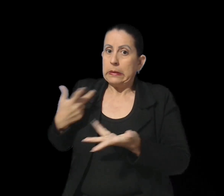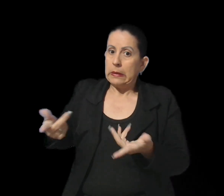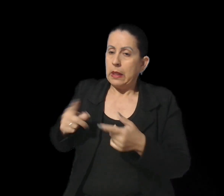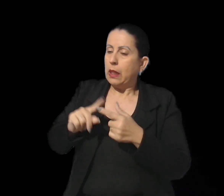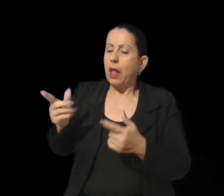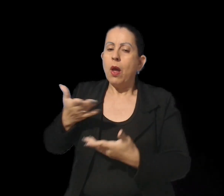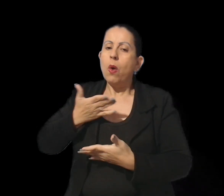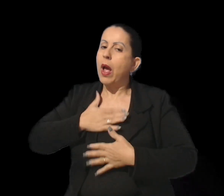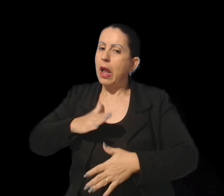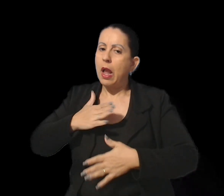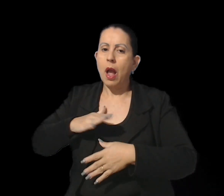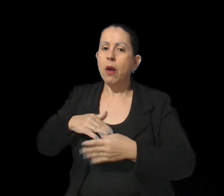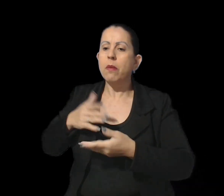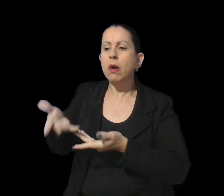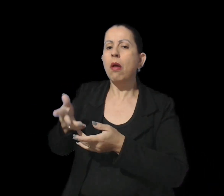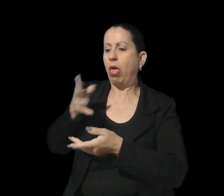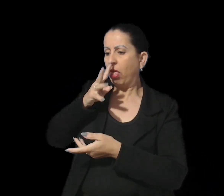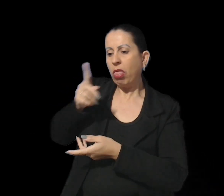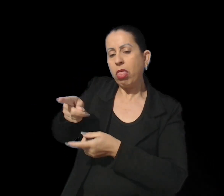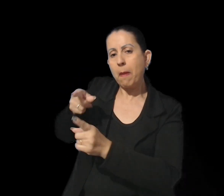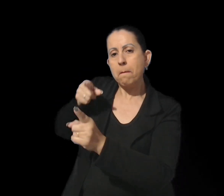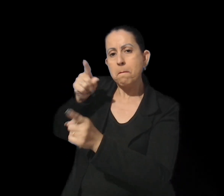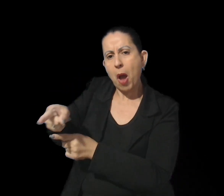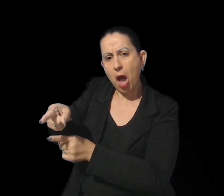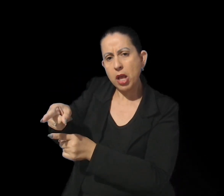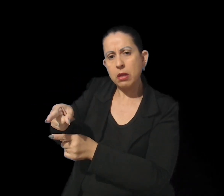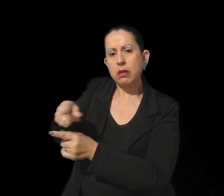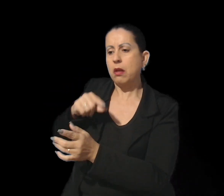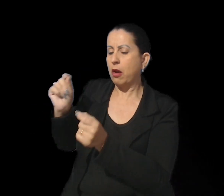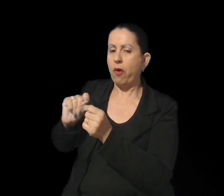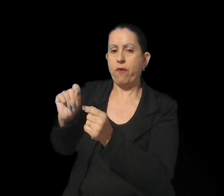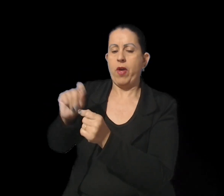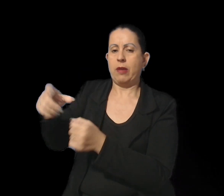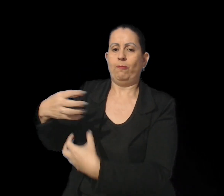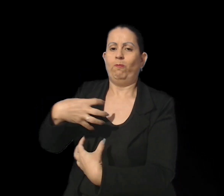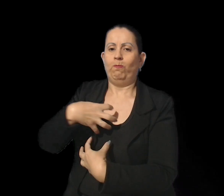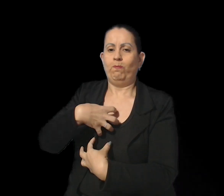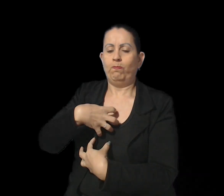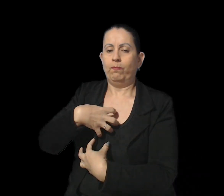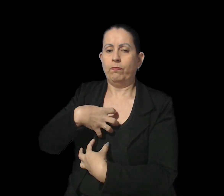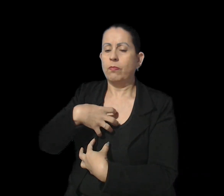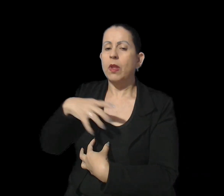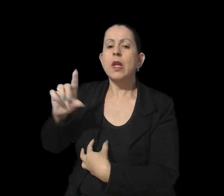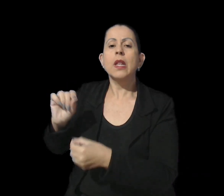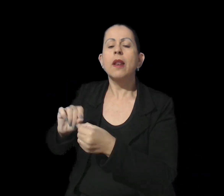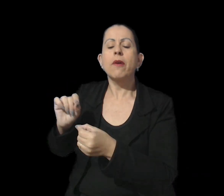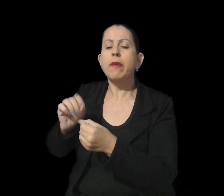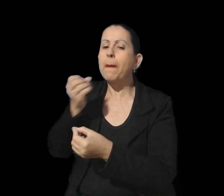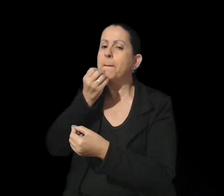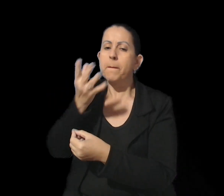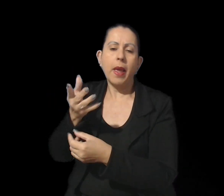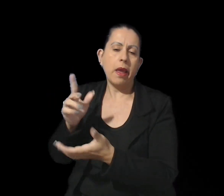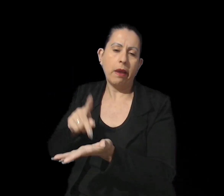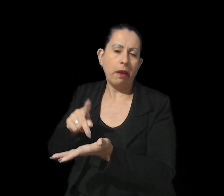estende a mão ao ofensor, não o faz com benevolência, mas